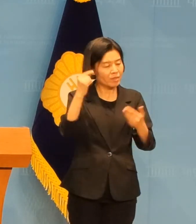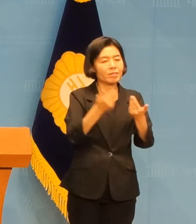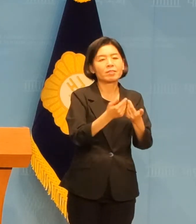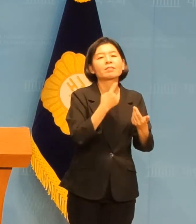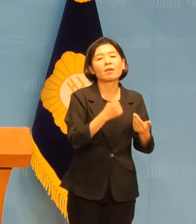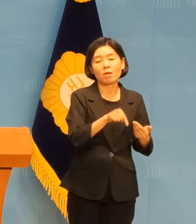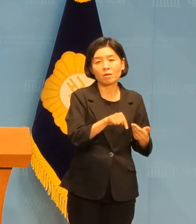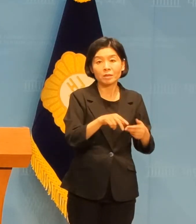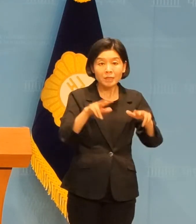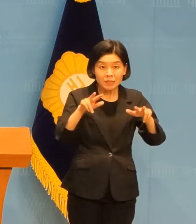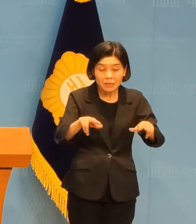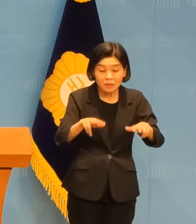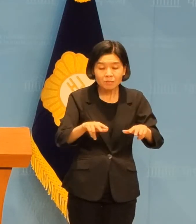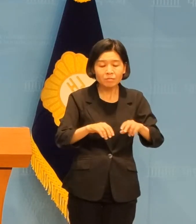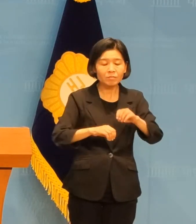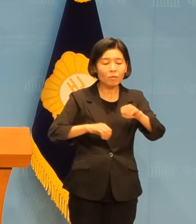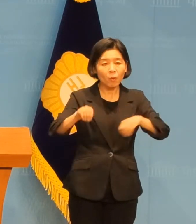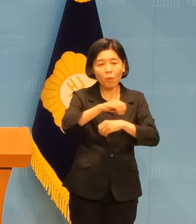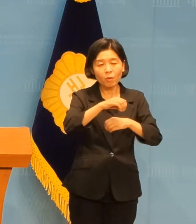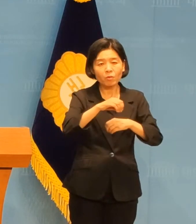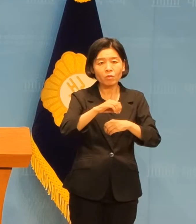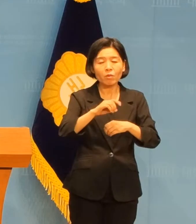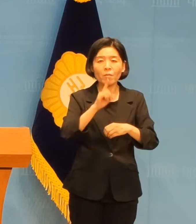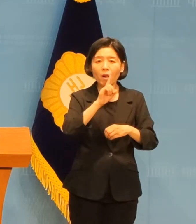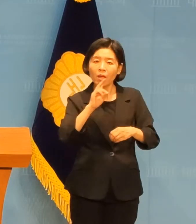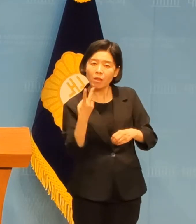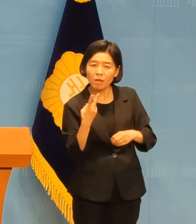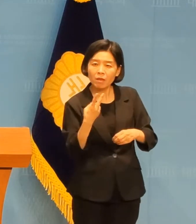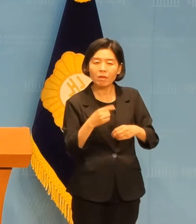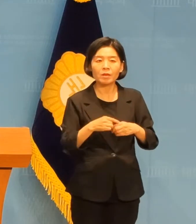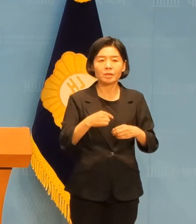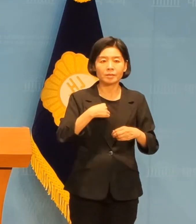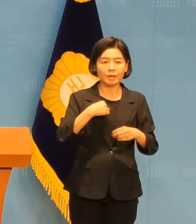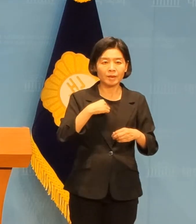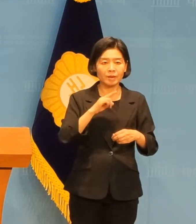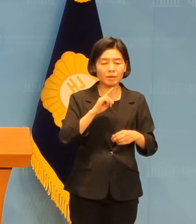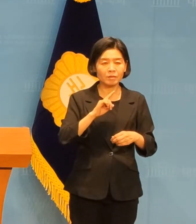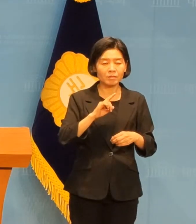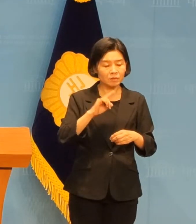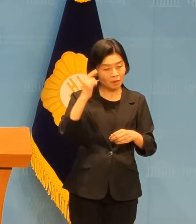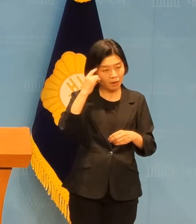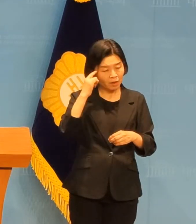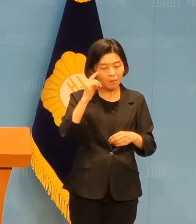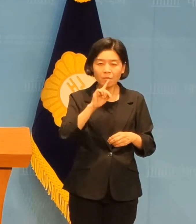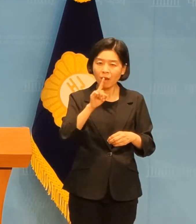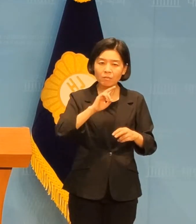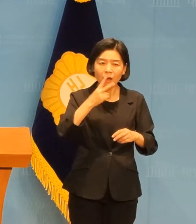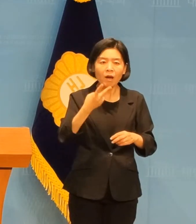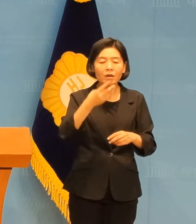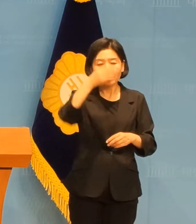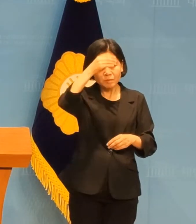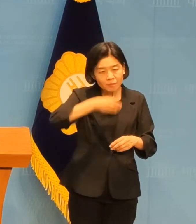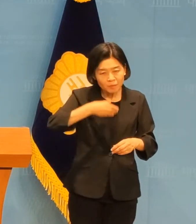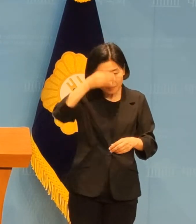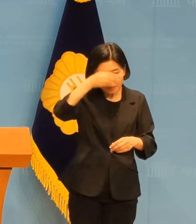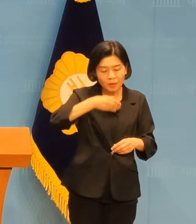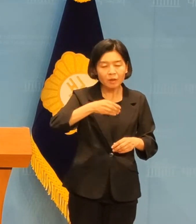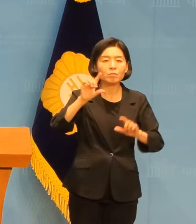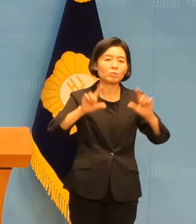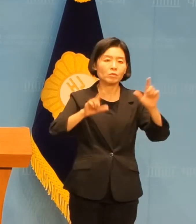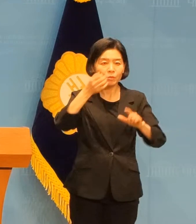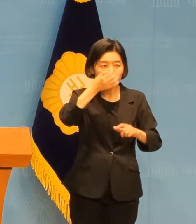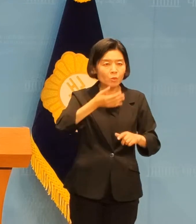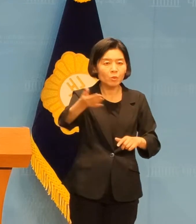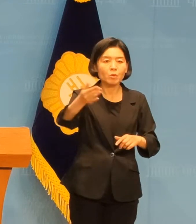이제 와서 또다시 손바닥 뒤집듯 자신들의 말을 번복하는 뻔뻔한 이중잣대를 내비치고